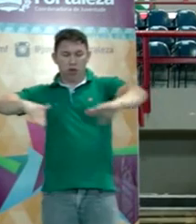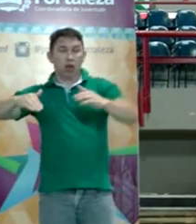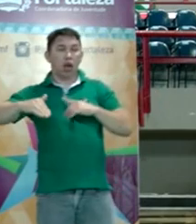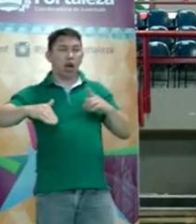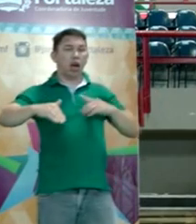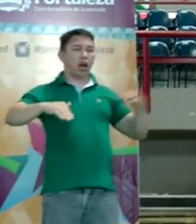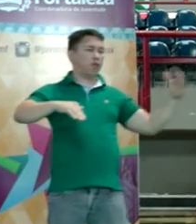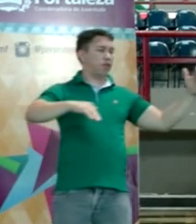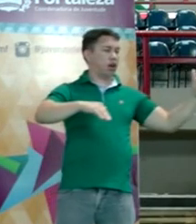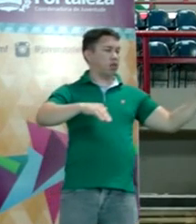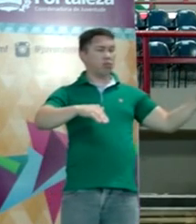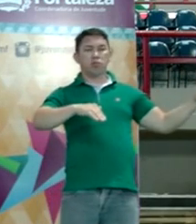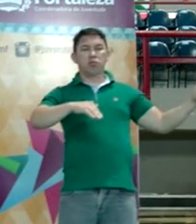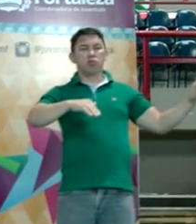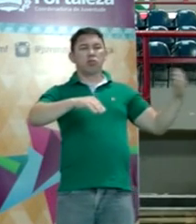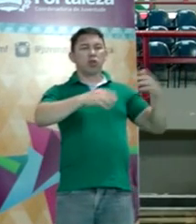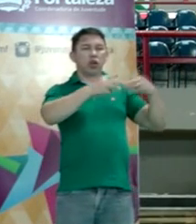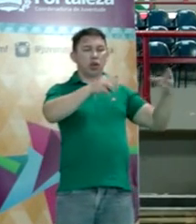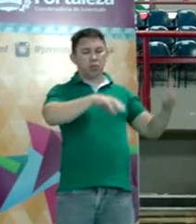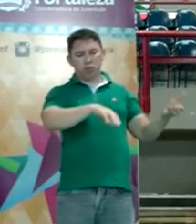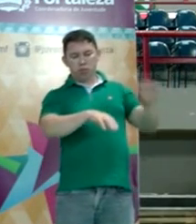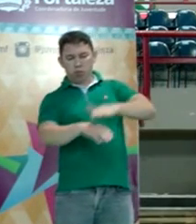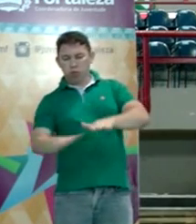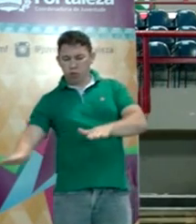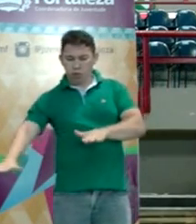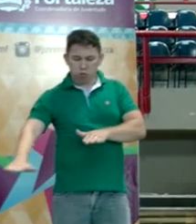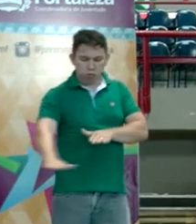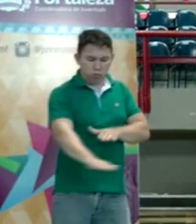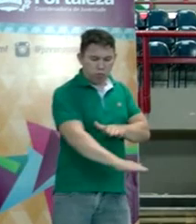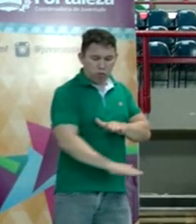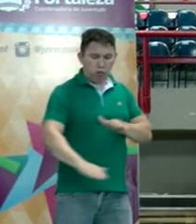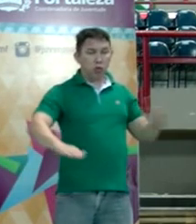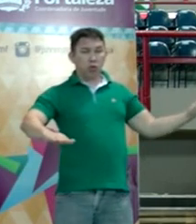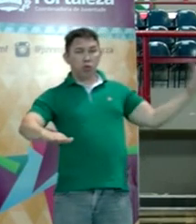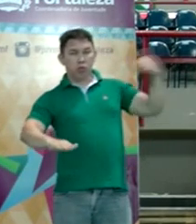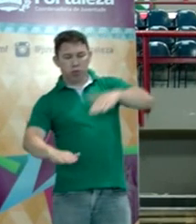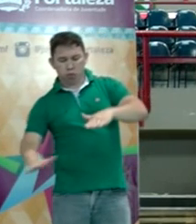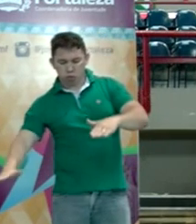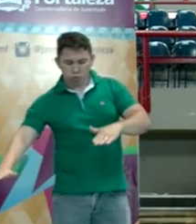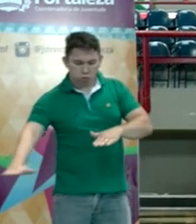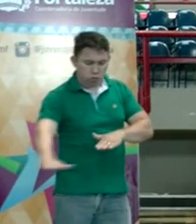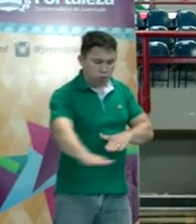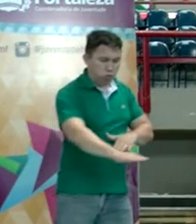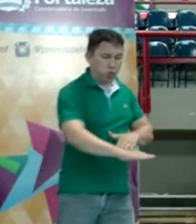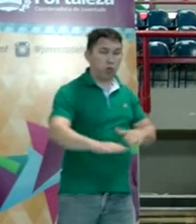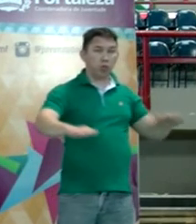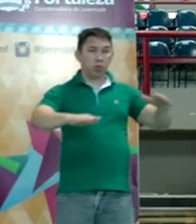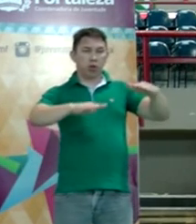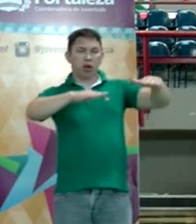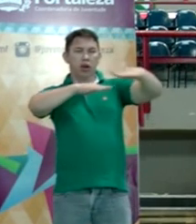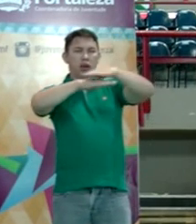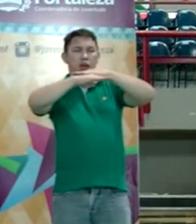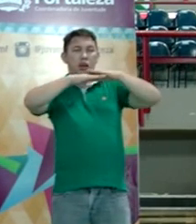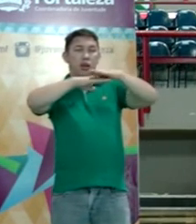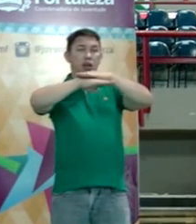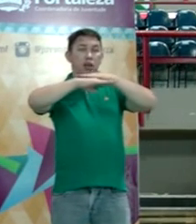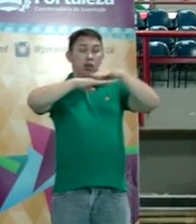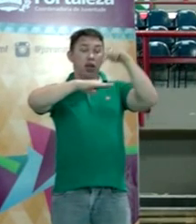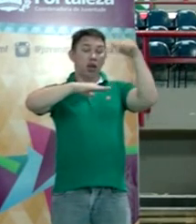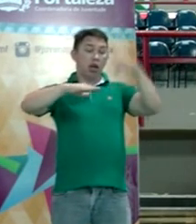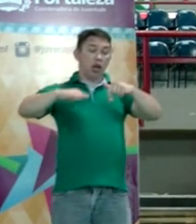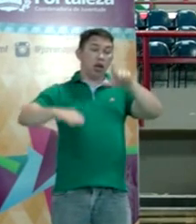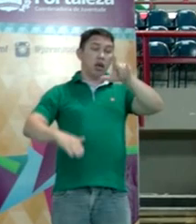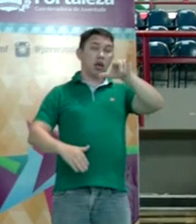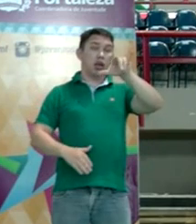jogando lixo e cobrindo, jogando e cobrindo, jogando e cobrindo, até fechar todo o buraco. Aquele lixo, aí vem a parte legal do